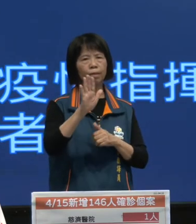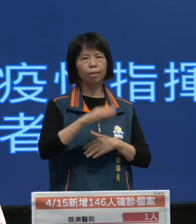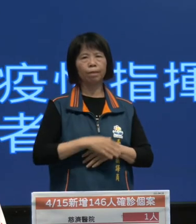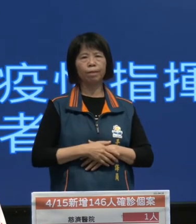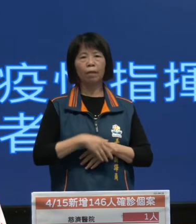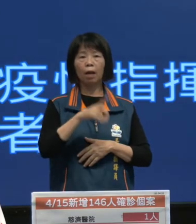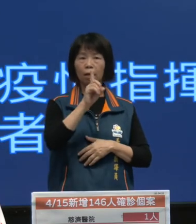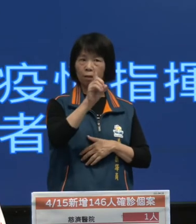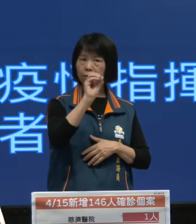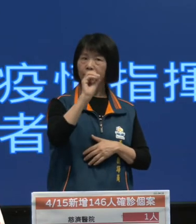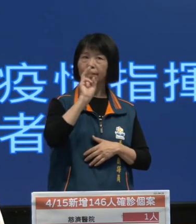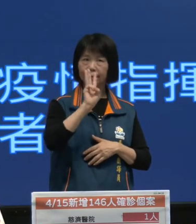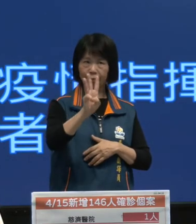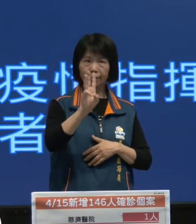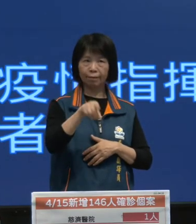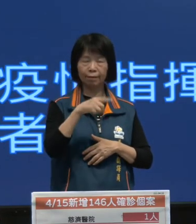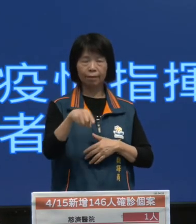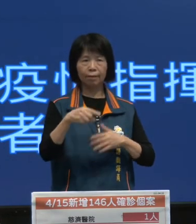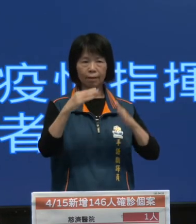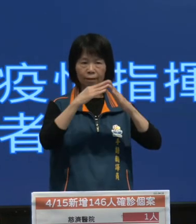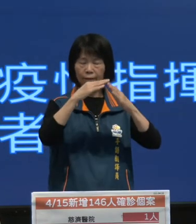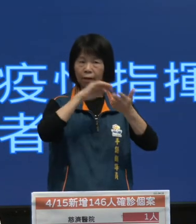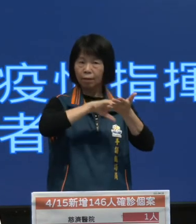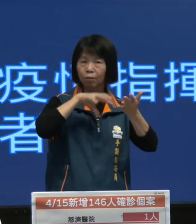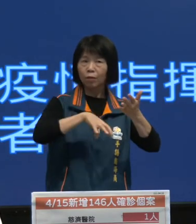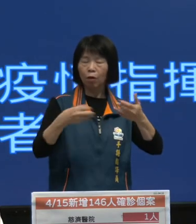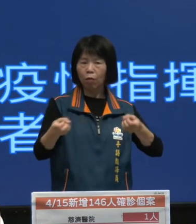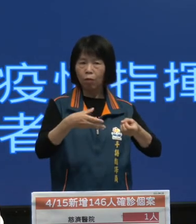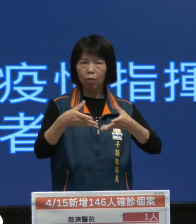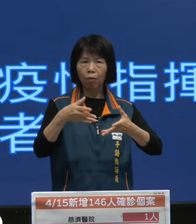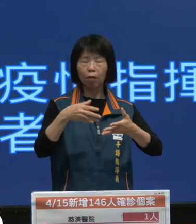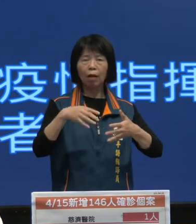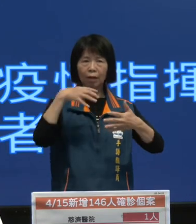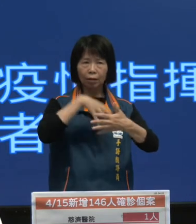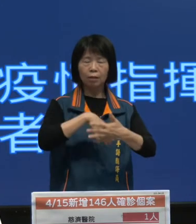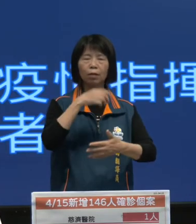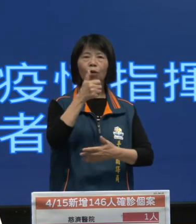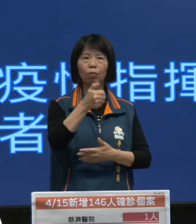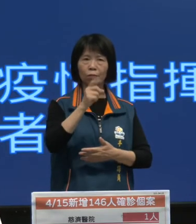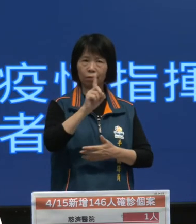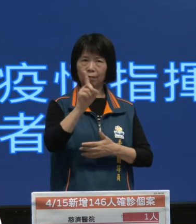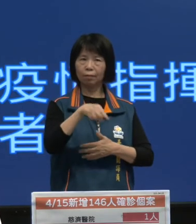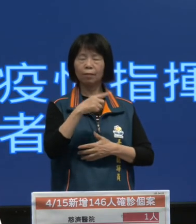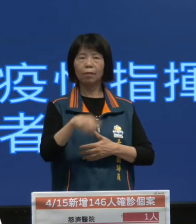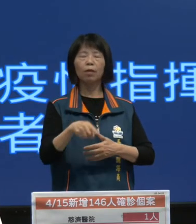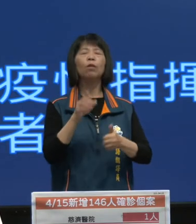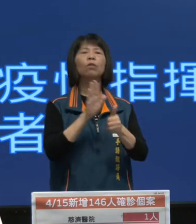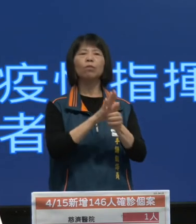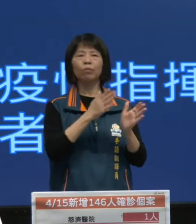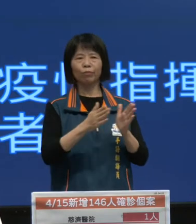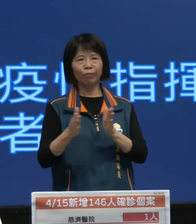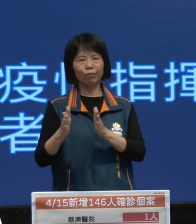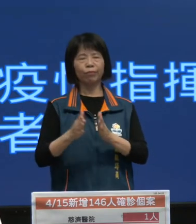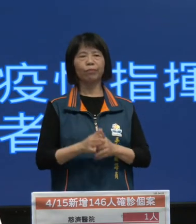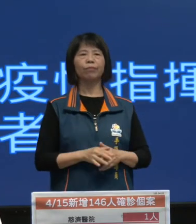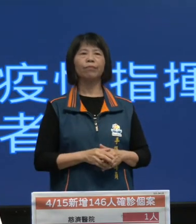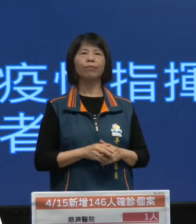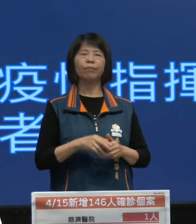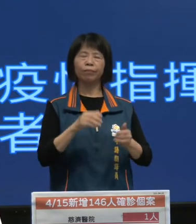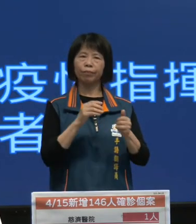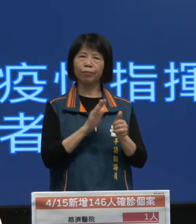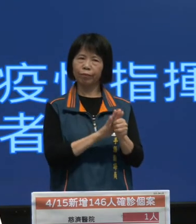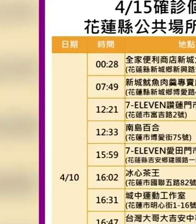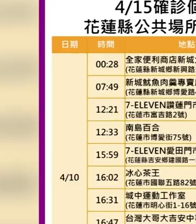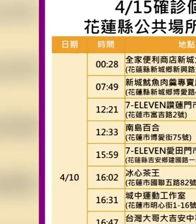那103个这个院内感染的状况呢，其中有51个是他们的住民，51个是住